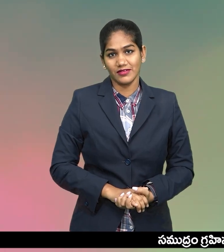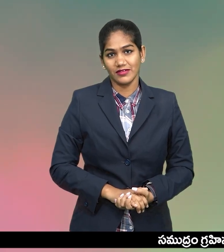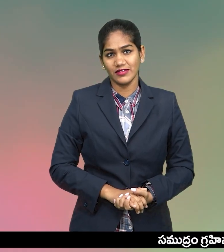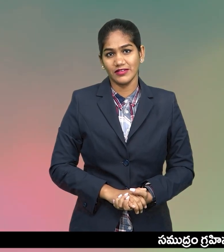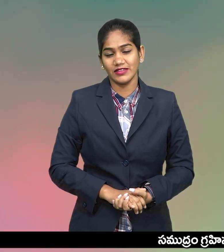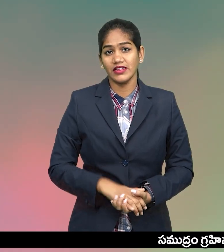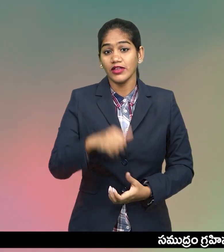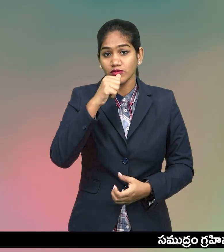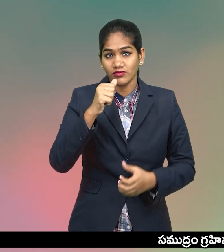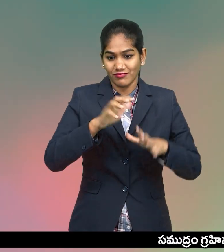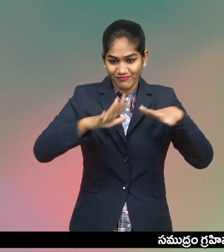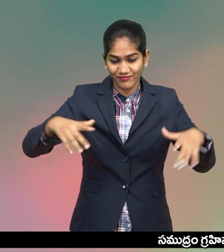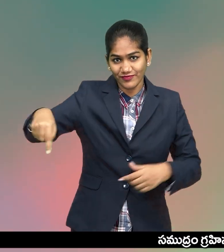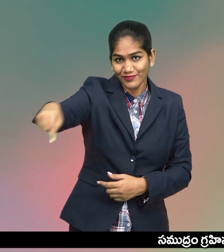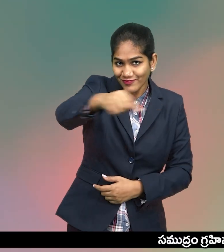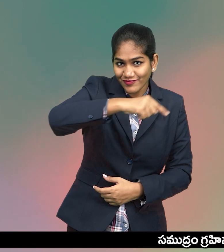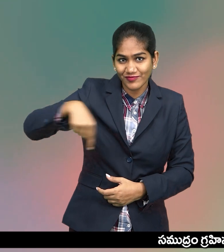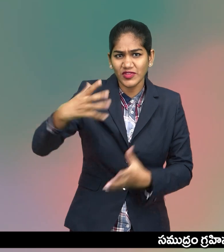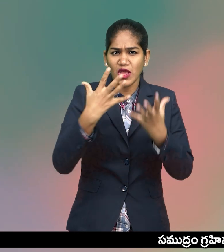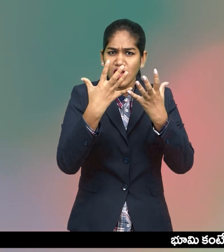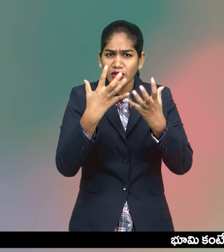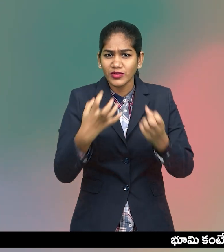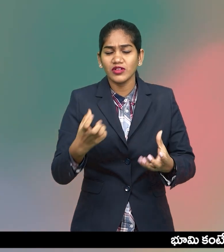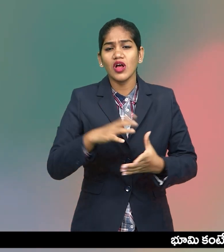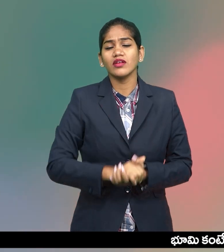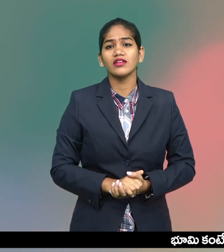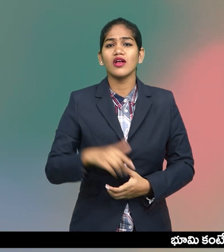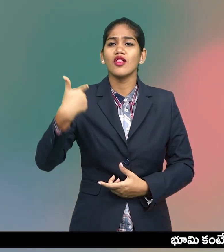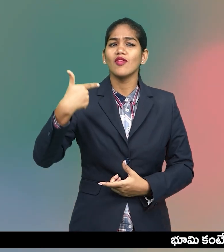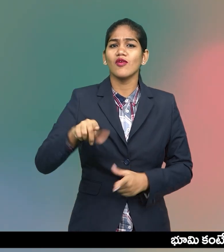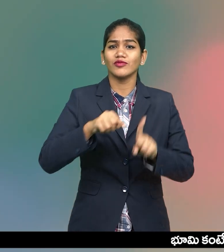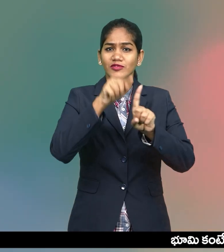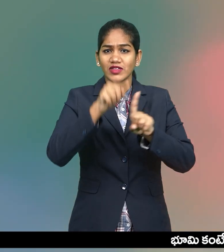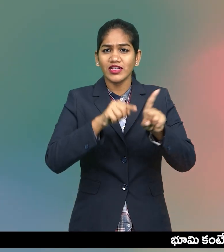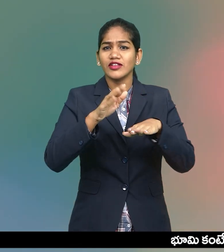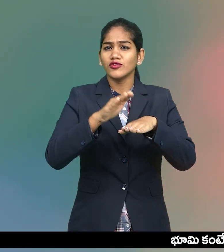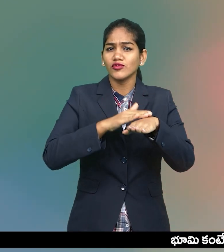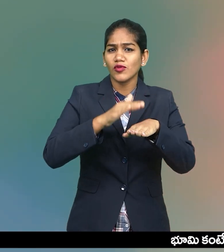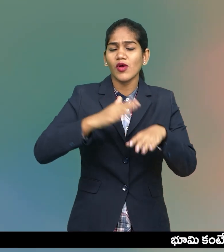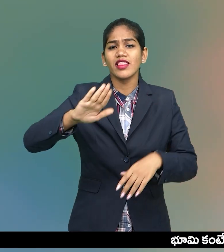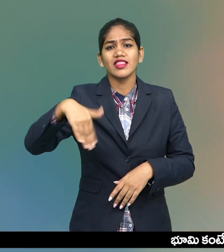సముద్రం గ్రహిస్తుంది మరియు కోల్పోతుంది. భూమి కంటే నెమ్మదిగా వేడి చెయ్యండి.